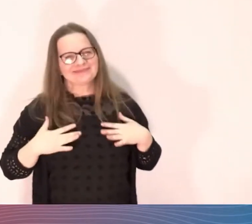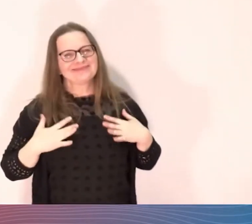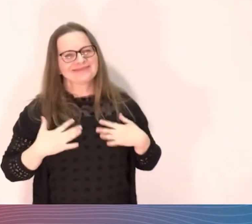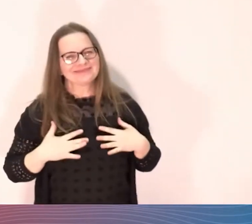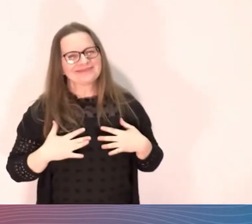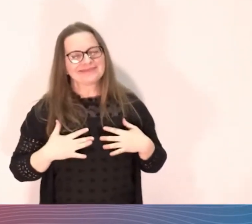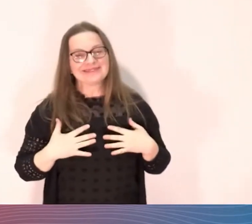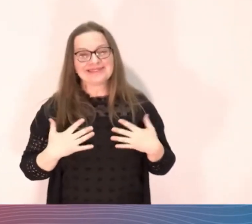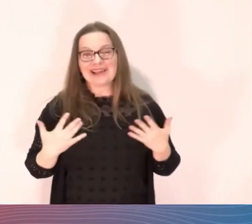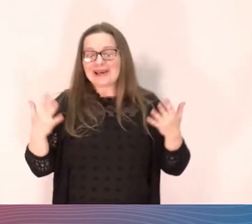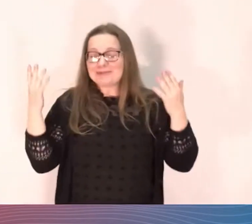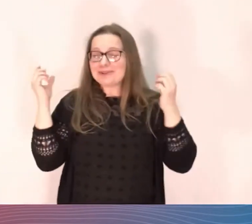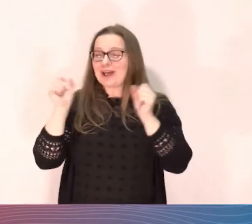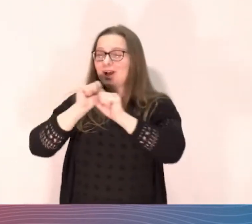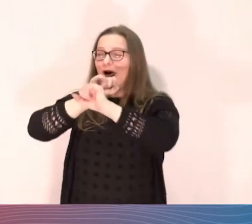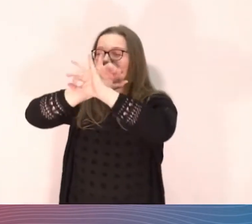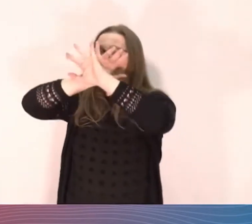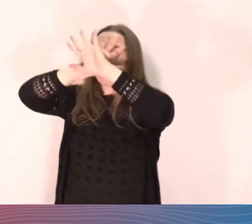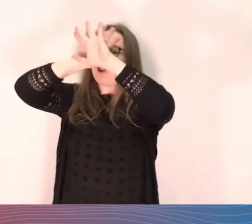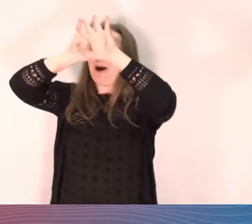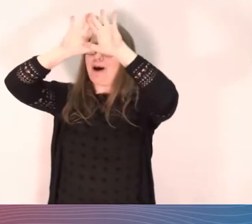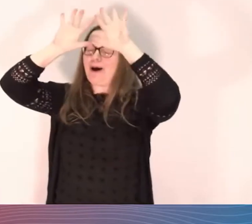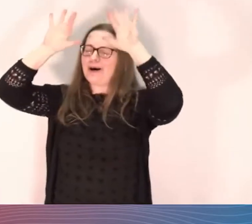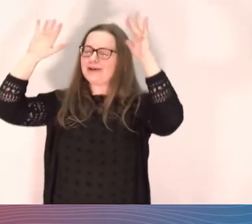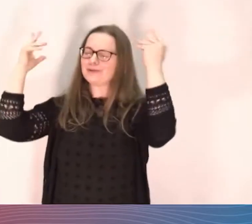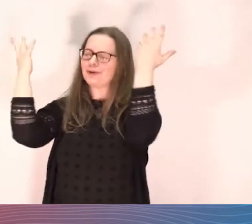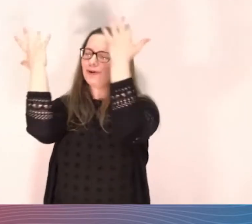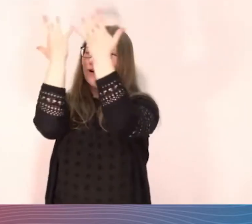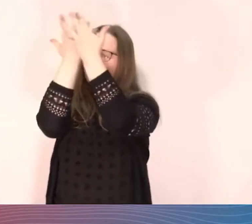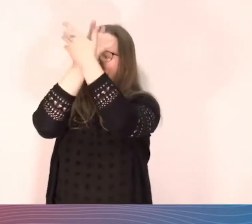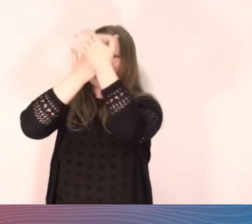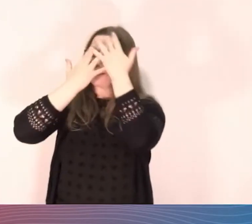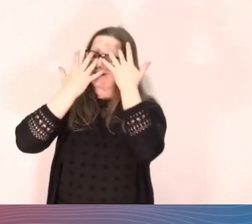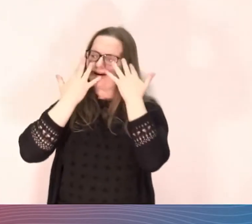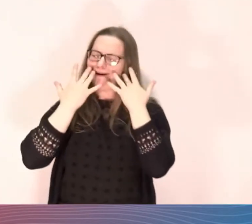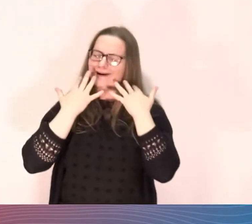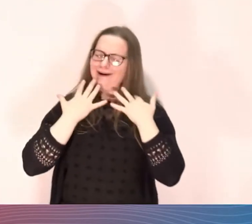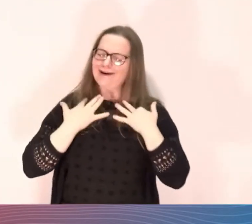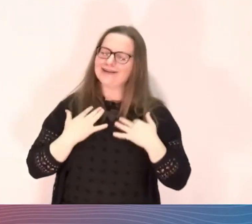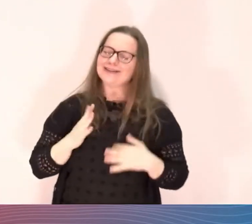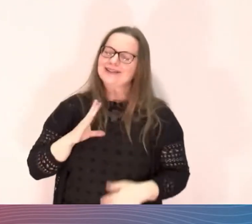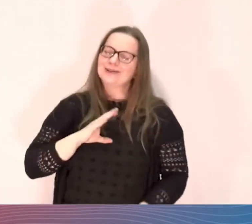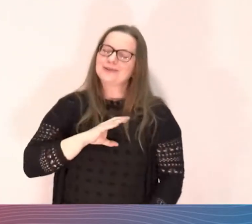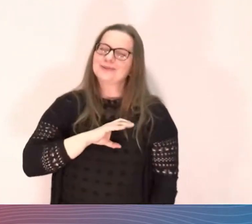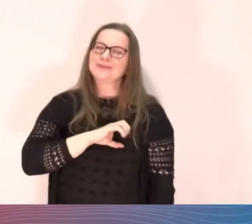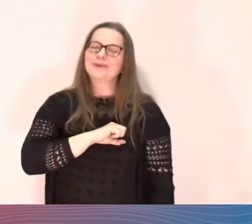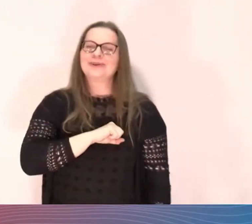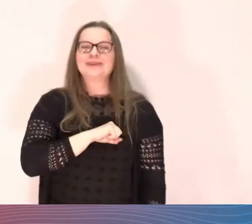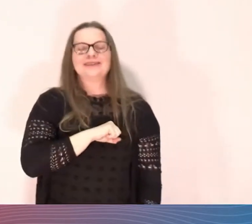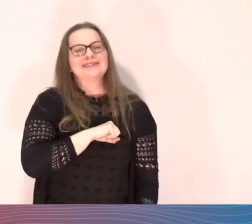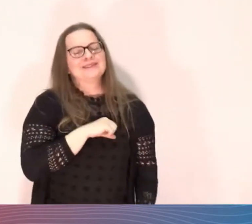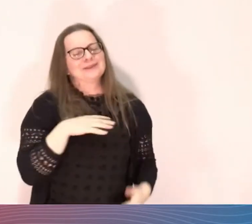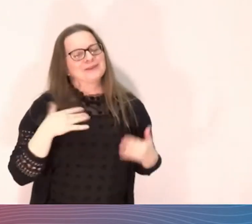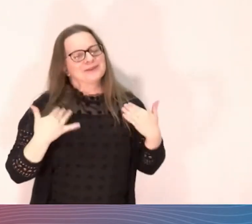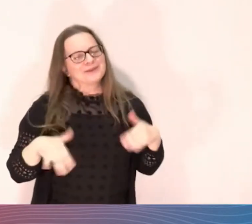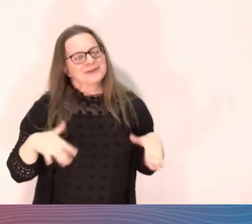É tanta glória, irmãos, tanta alegria, tanto amor,